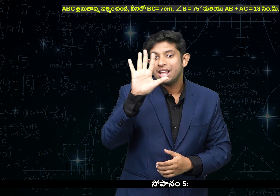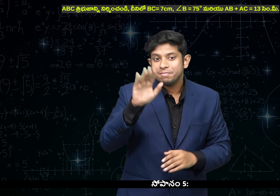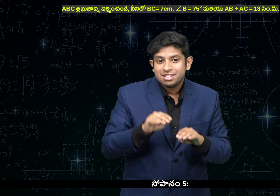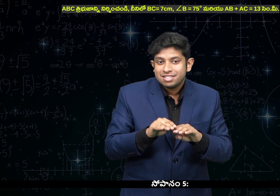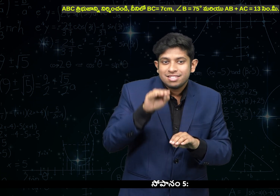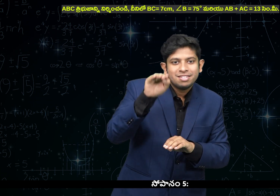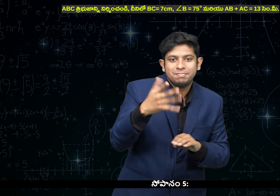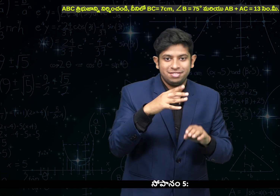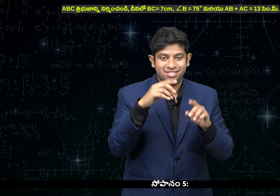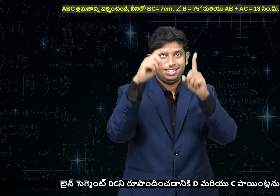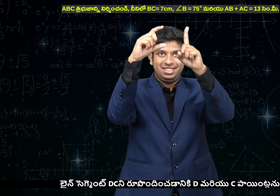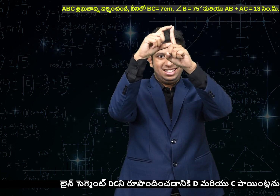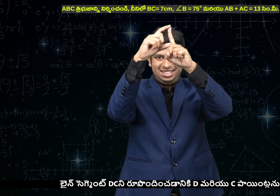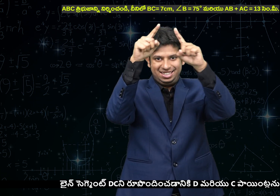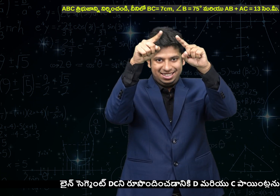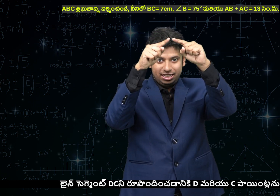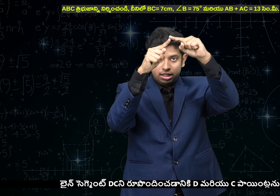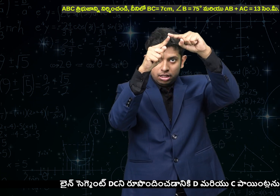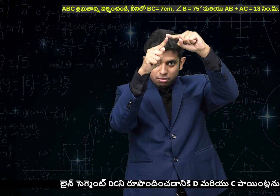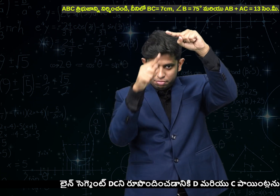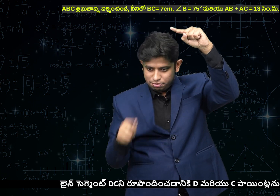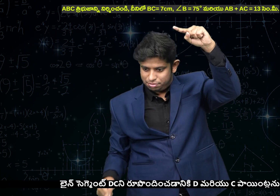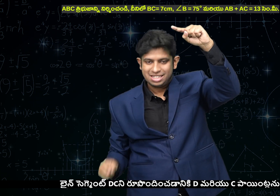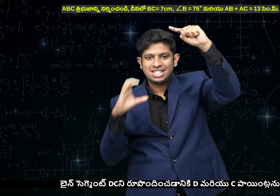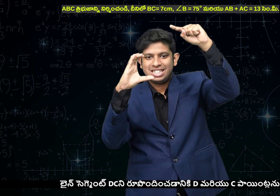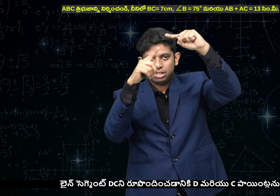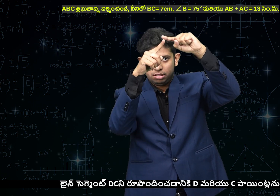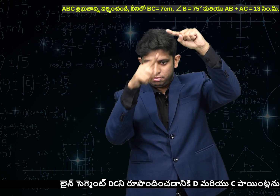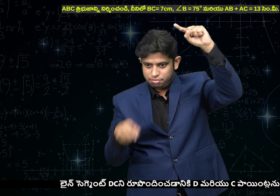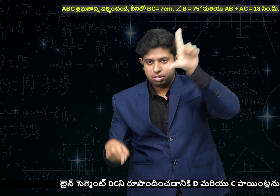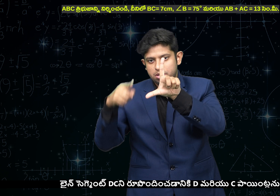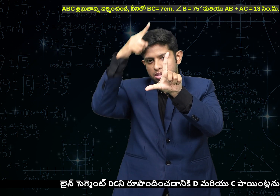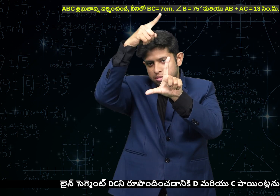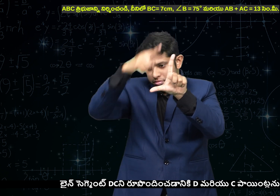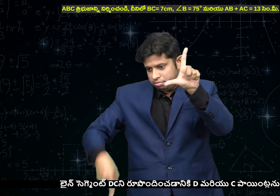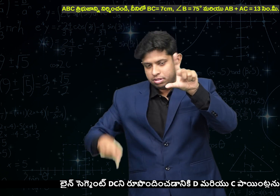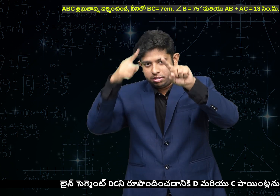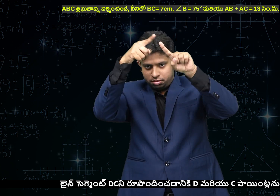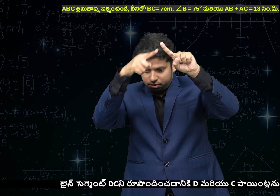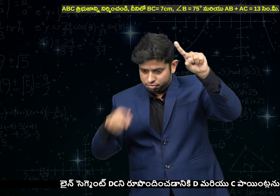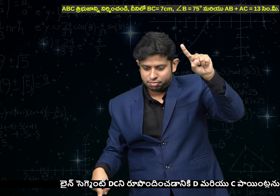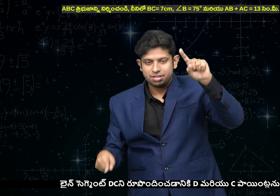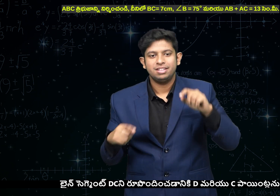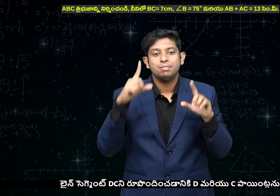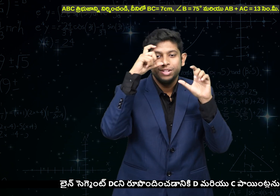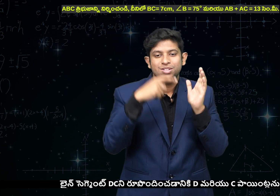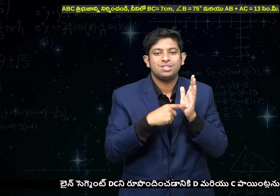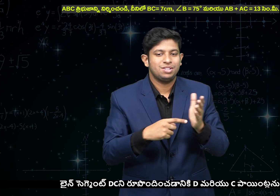సోపానం 5. లైన్ సెగ్మెంట్ డీసీని రూపొందించడానికి డి మరియు సి పాయింట్లను